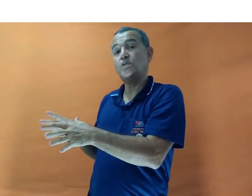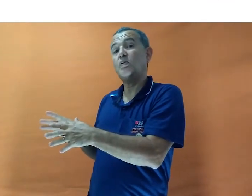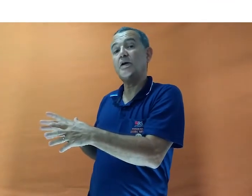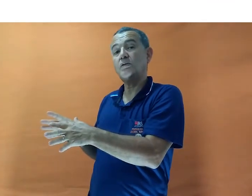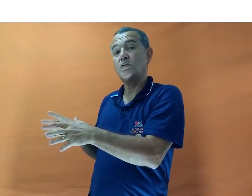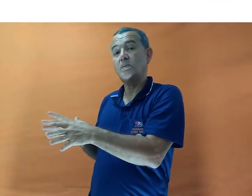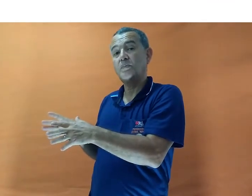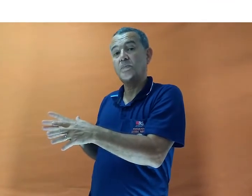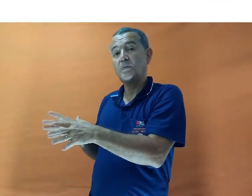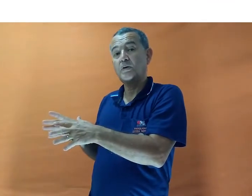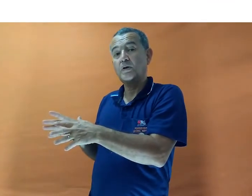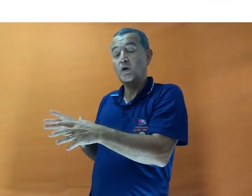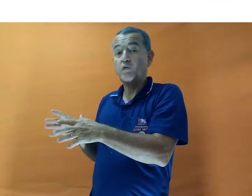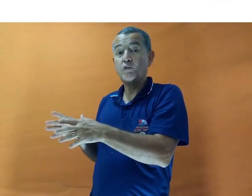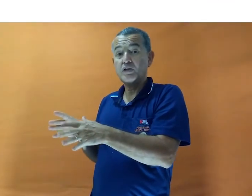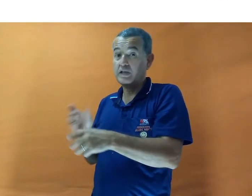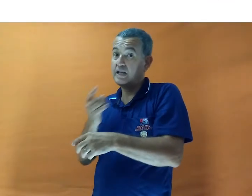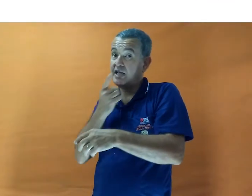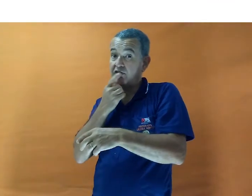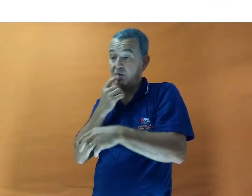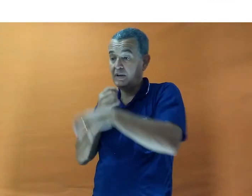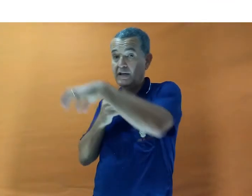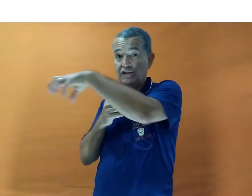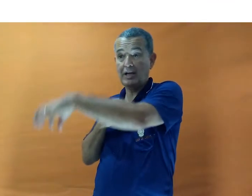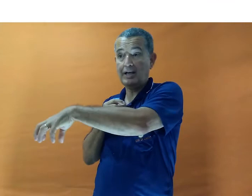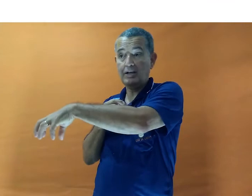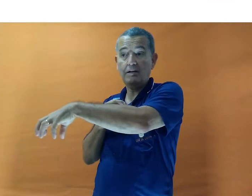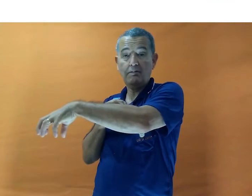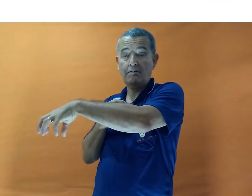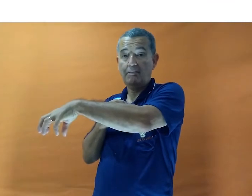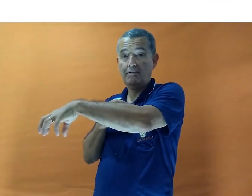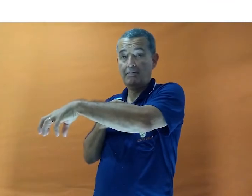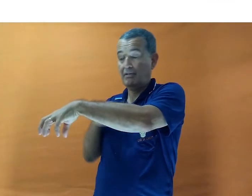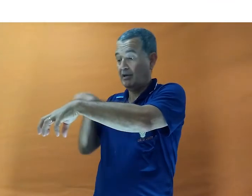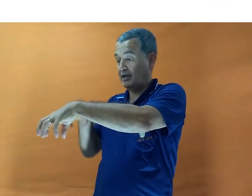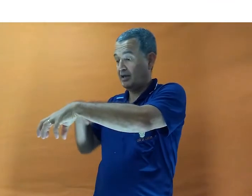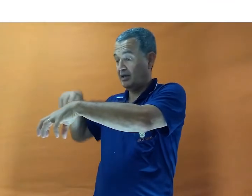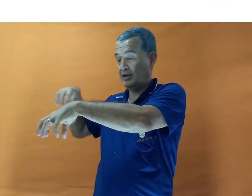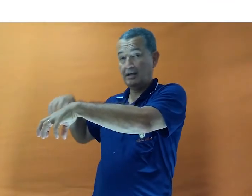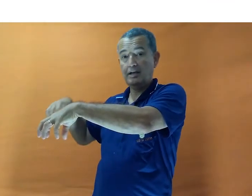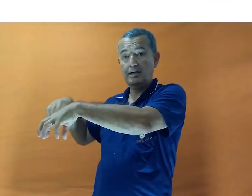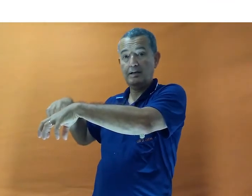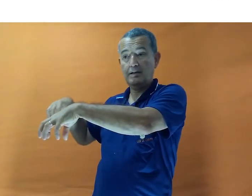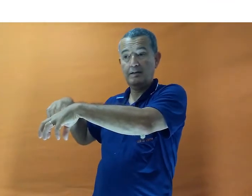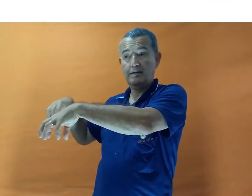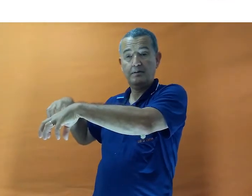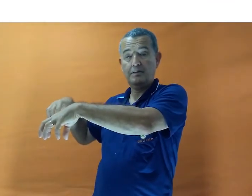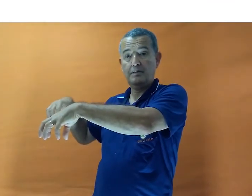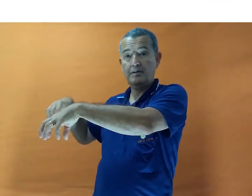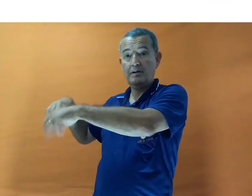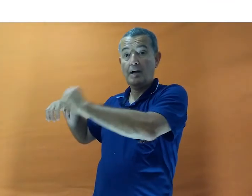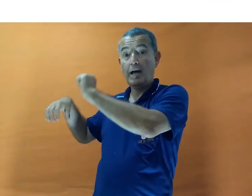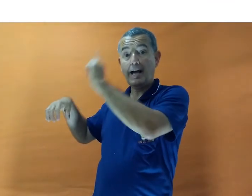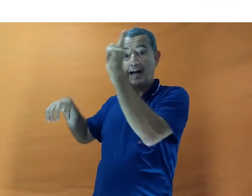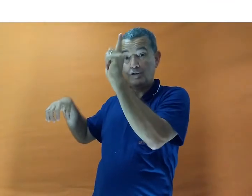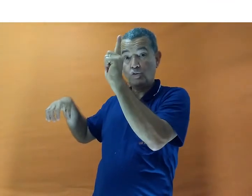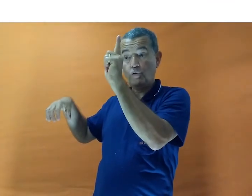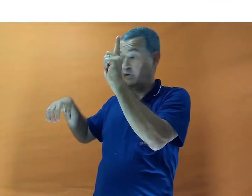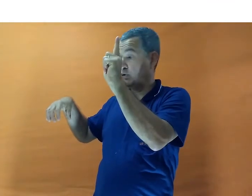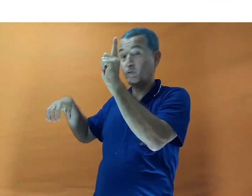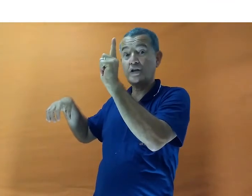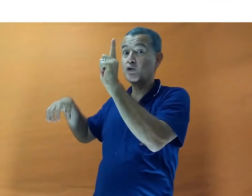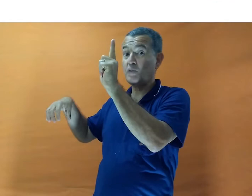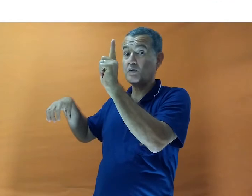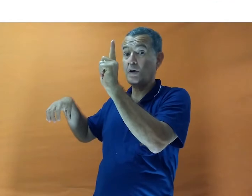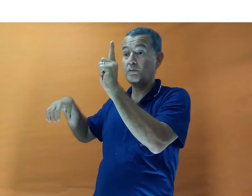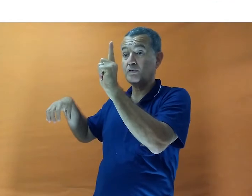aqui pontuando, eu vou dizer que a vermelha está aqui, aqui e aqui. A azul,